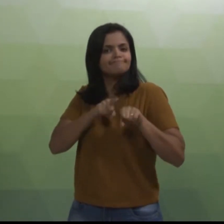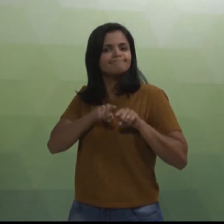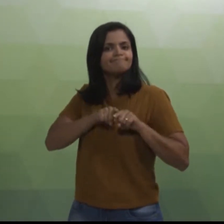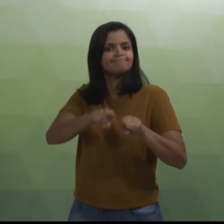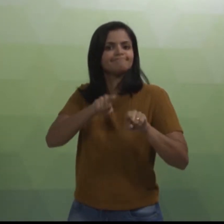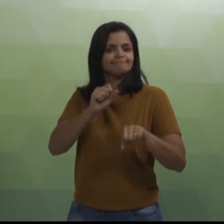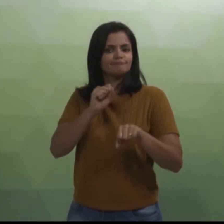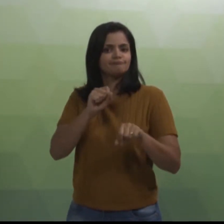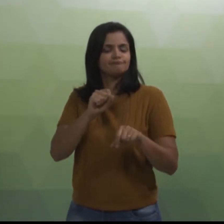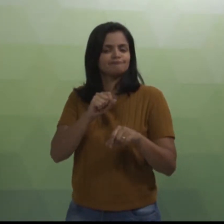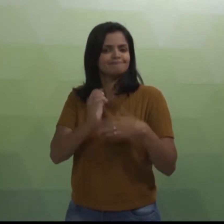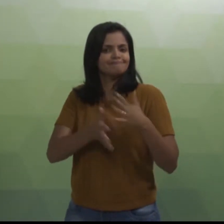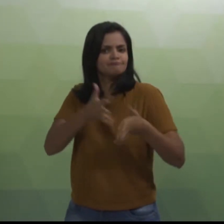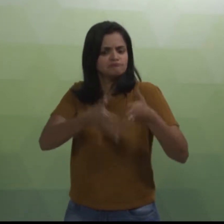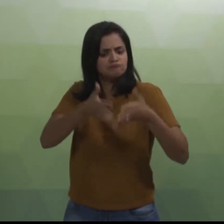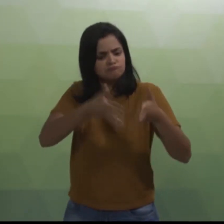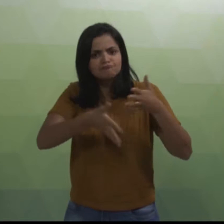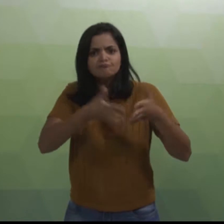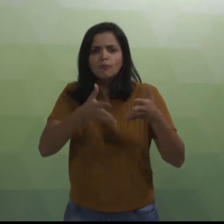simultaneidade. Isso é próprio da língua de sinais.